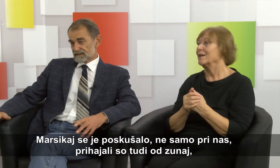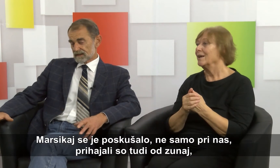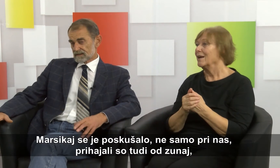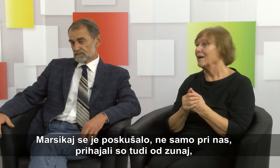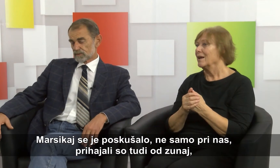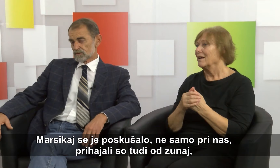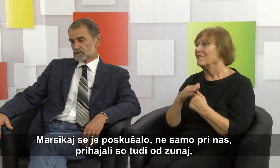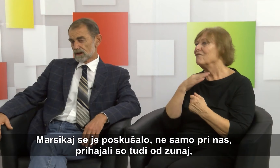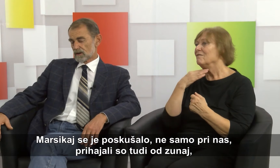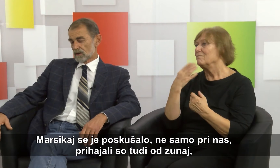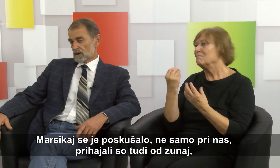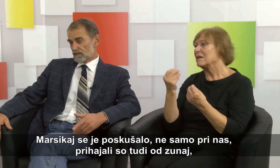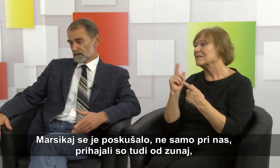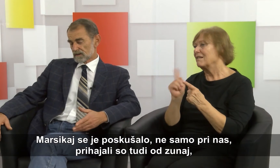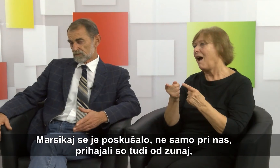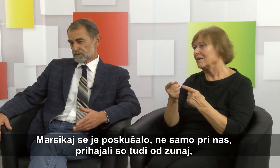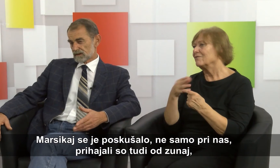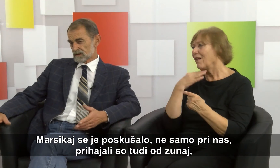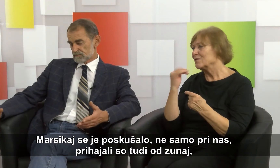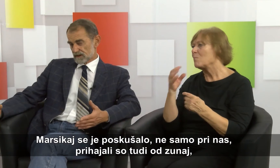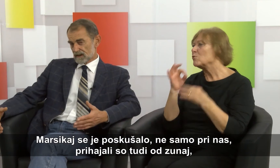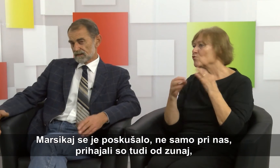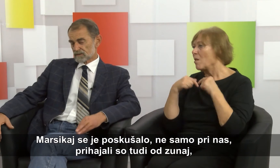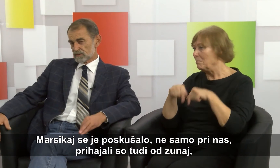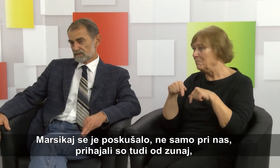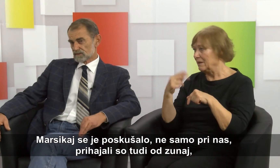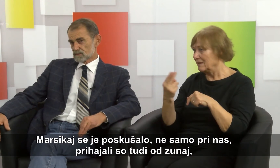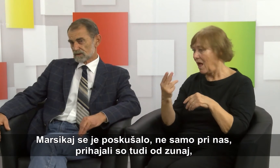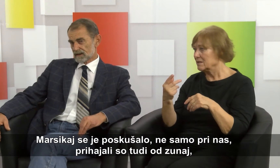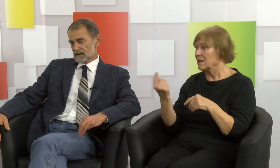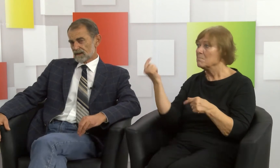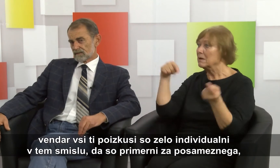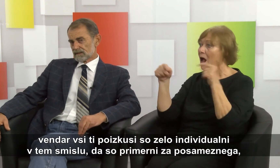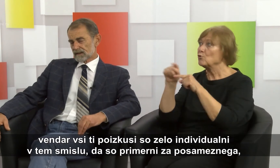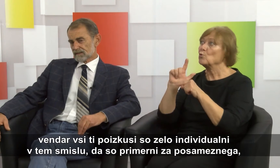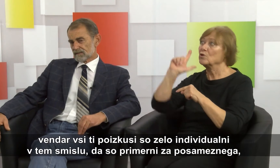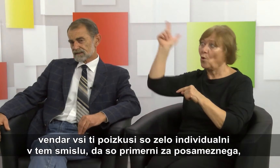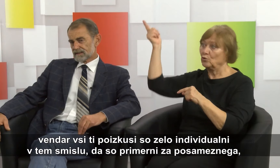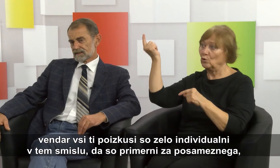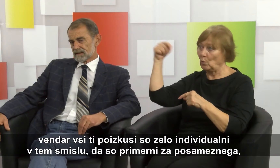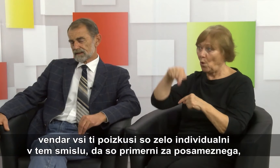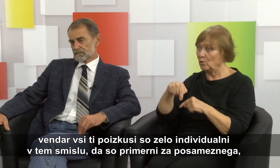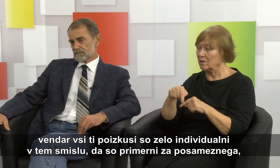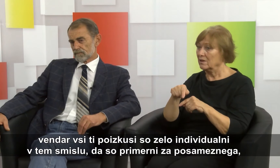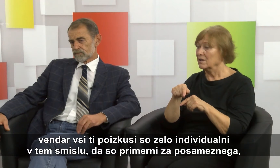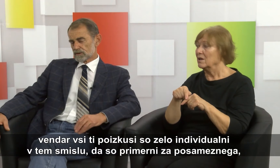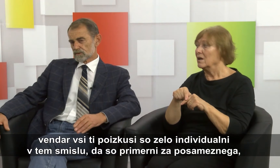Marsikaj se je poskušalo, ne samo pri nas, prihajali so vplivi od zunaj, vendar vsi ti